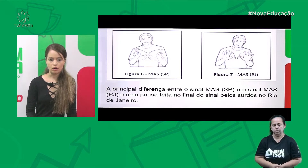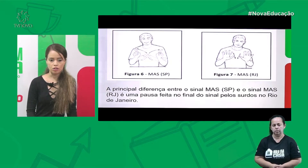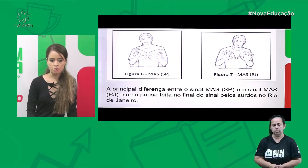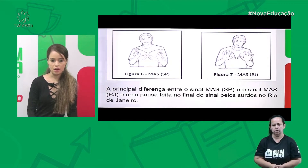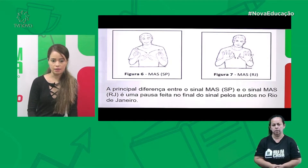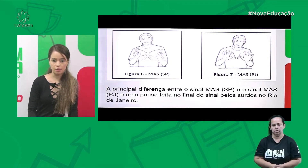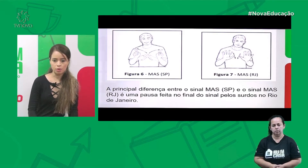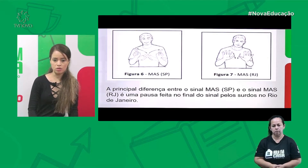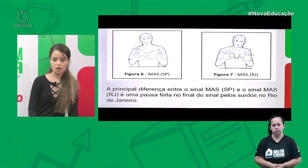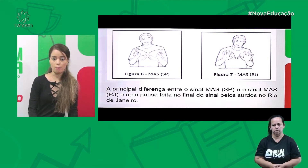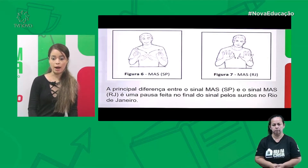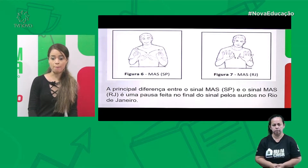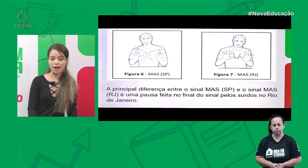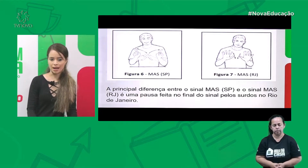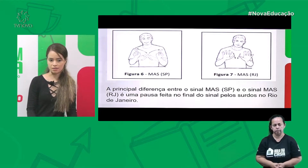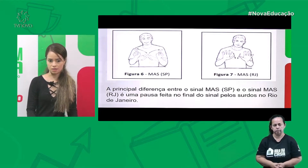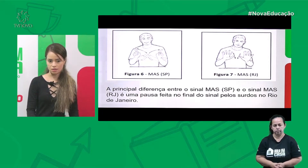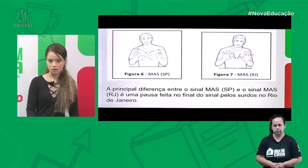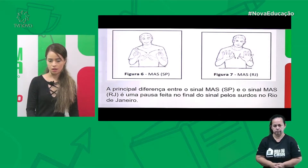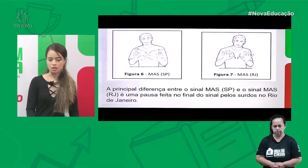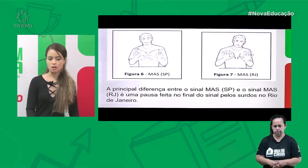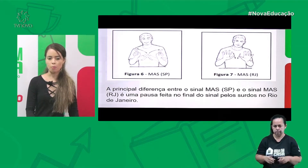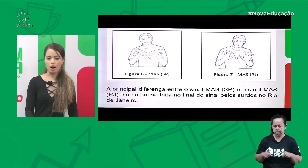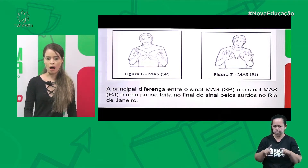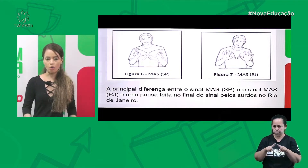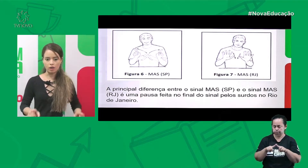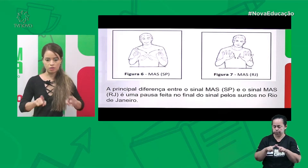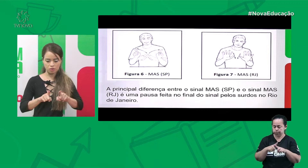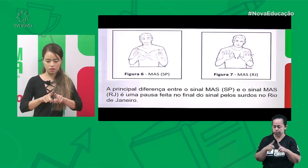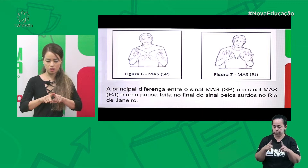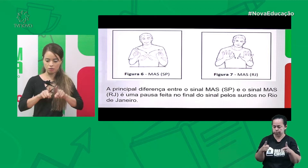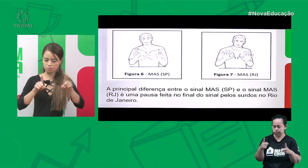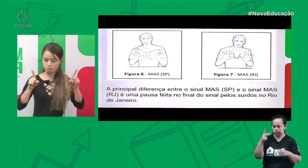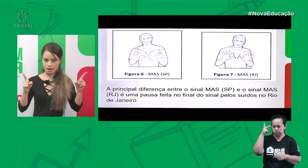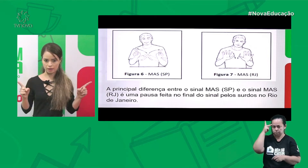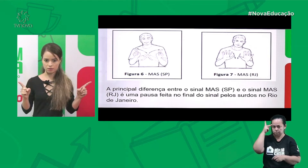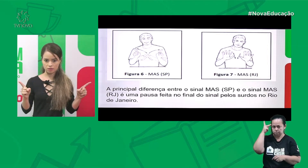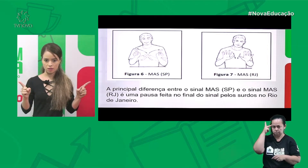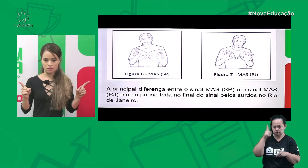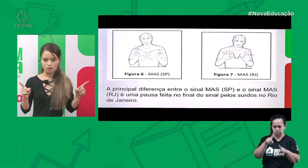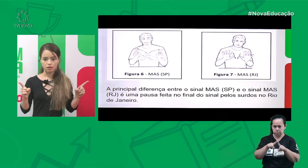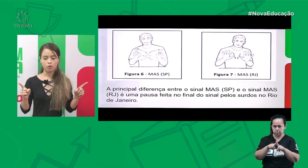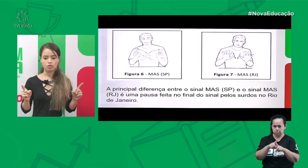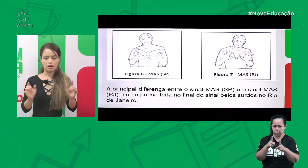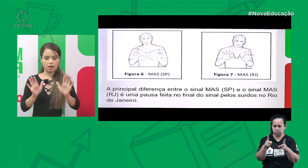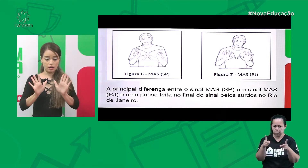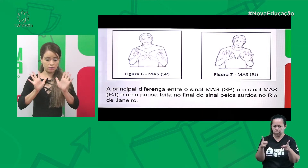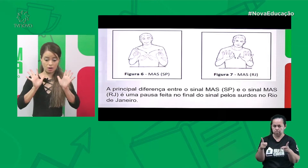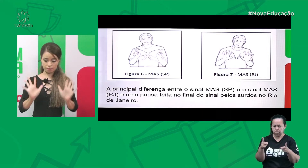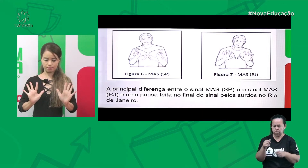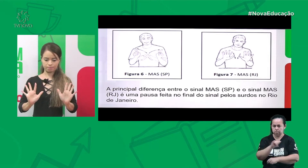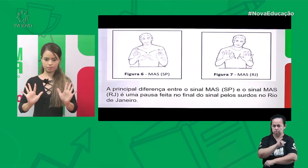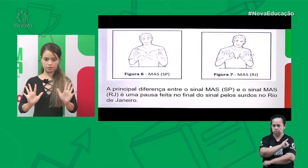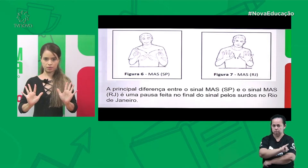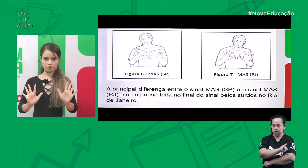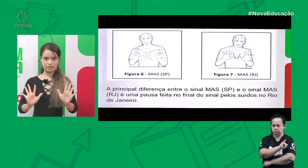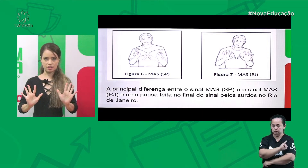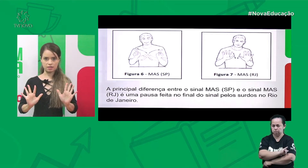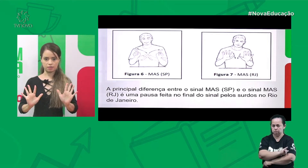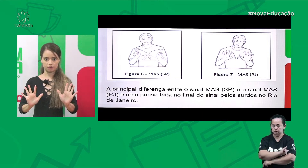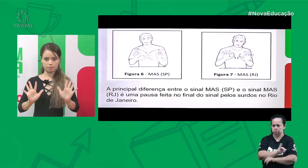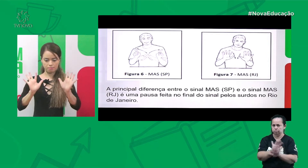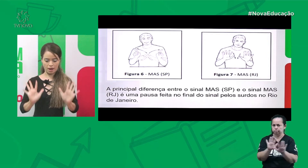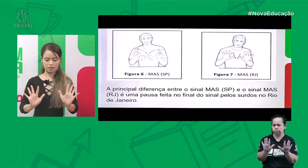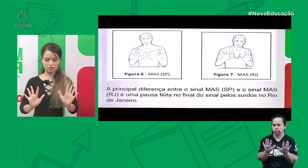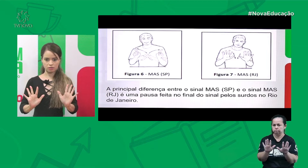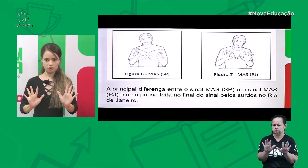Aí nós temos aí também o sinal para mais. Em São Paulo, eles utilizam mais. No Rio de Janeiro, ele só faz